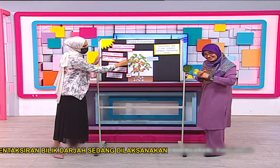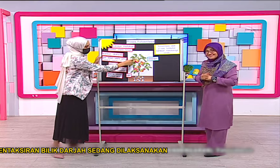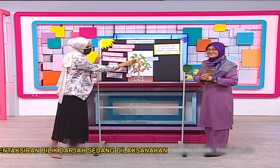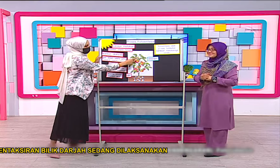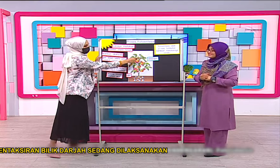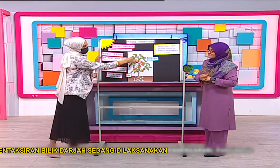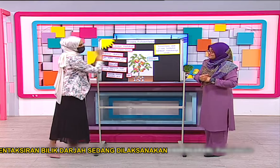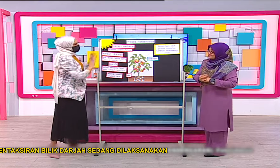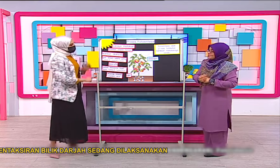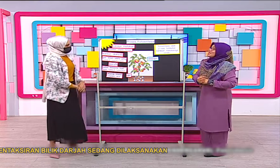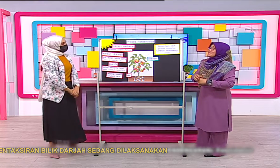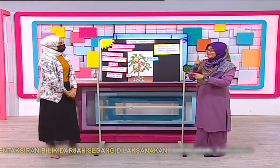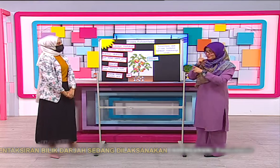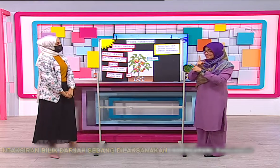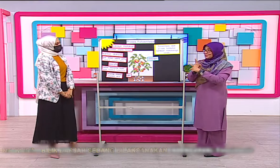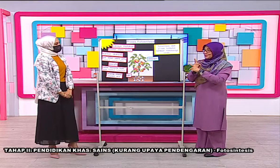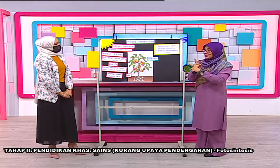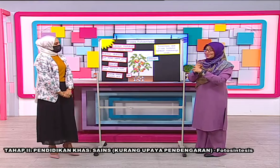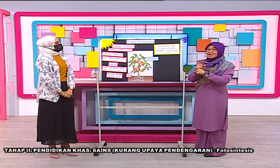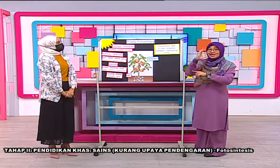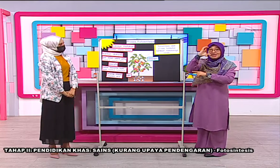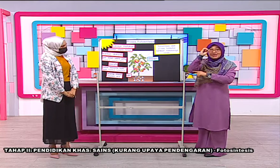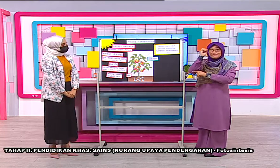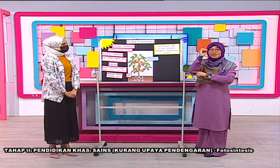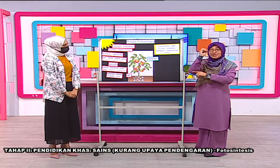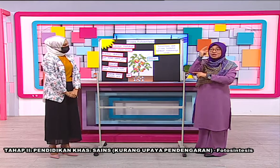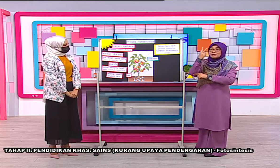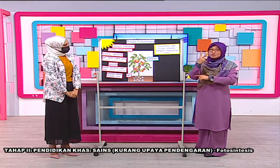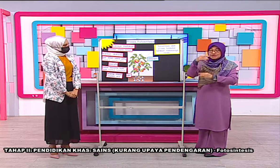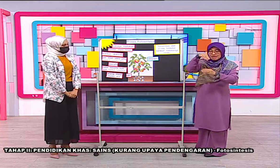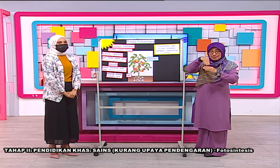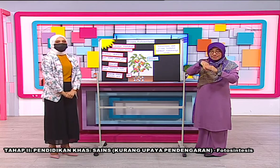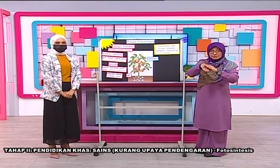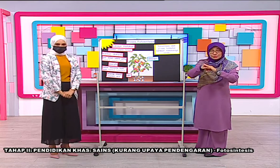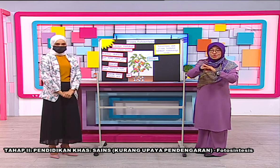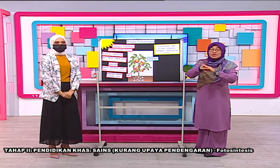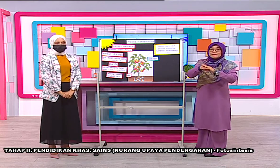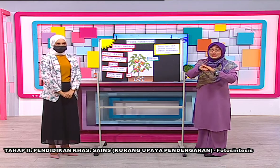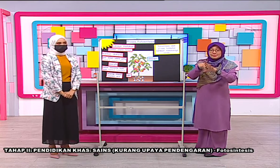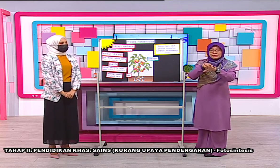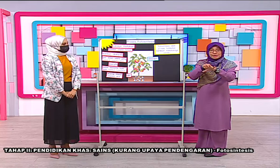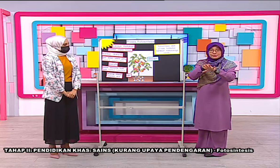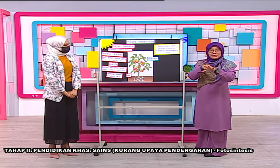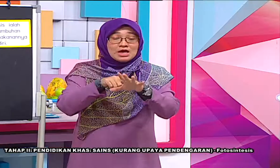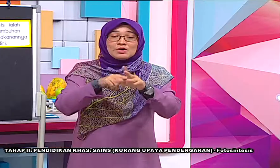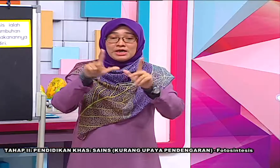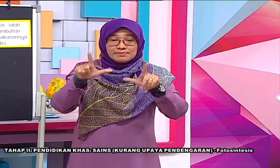kemudian dibebaskan oksigen Iya betul oke karbon dioksida masuk dalam tahun Oke